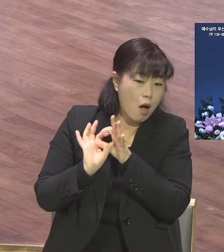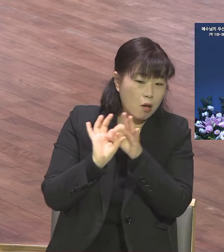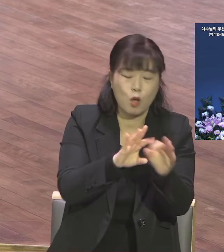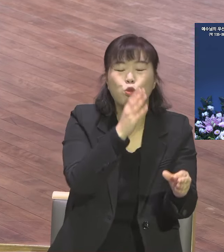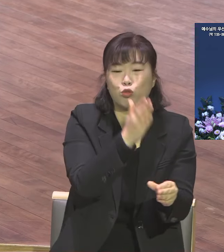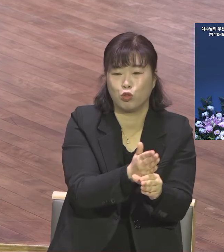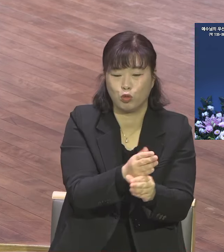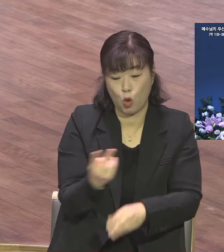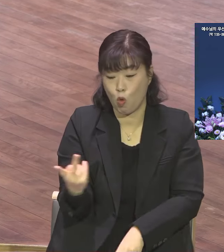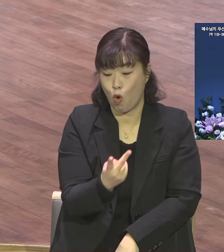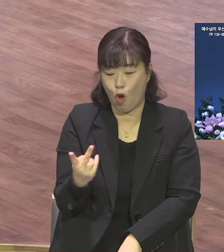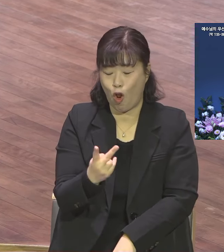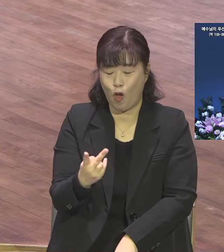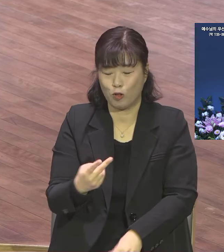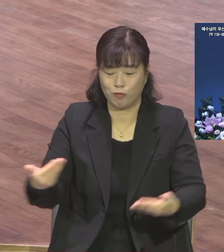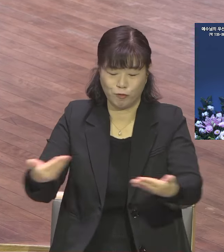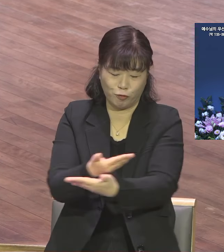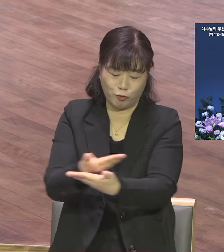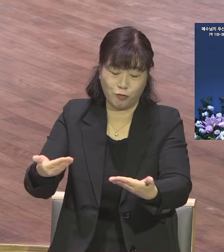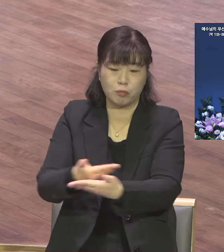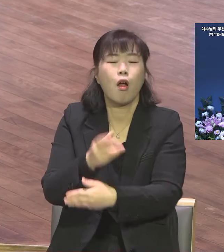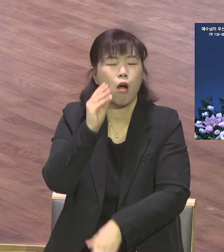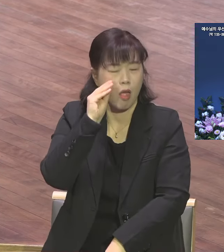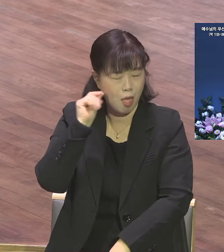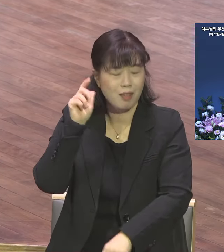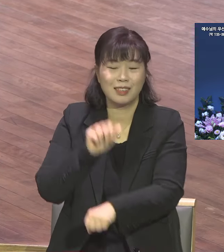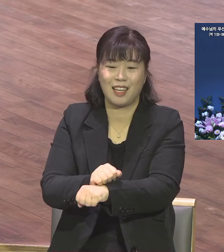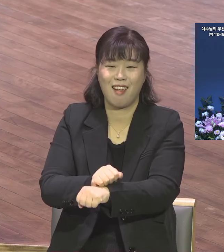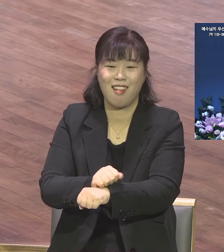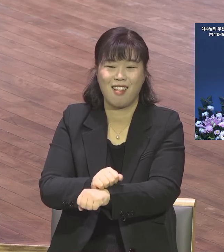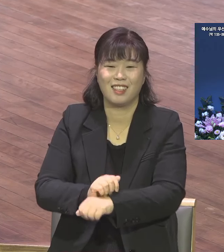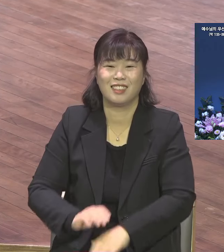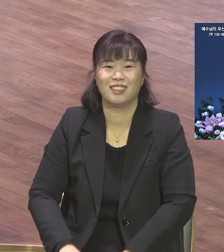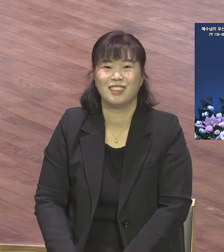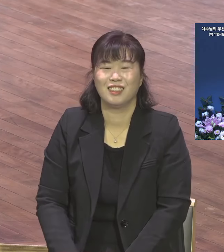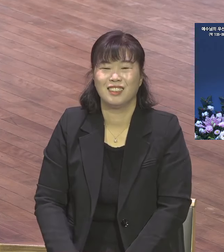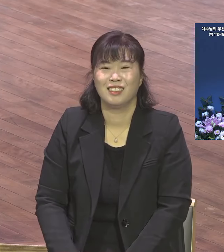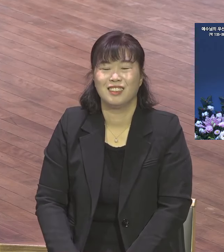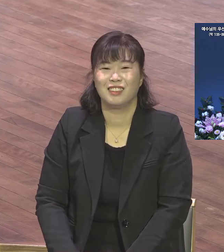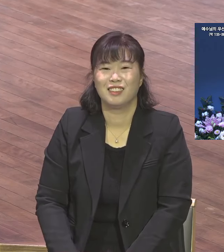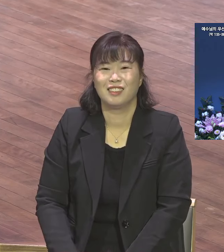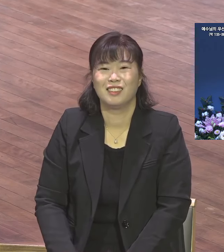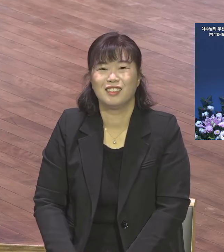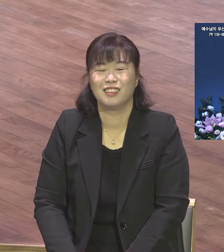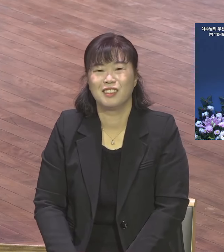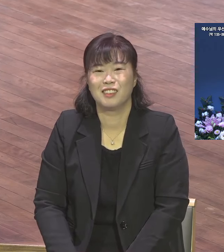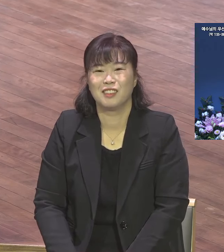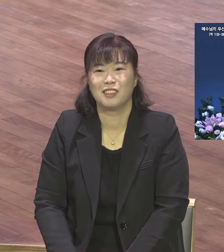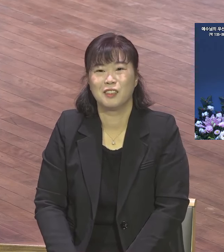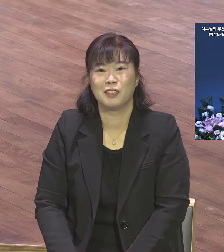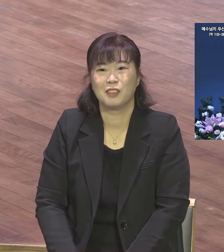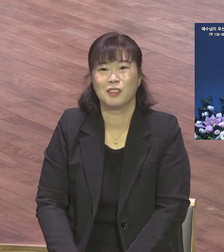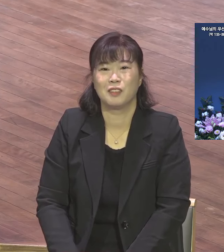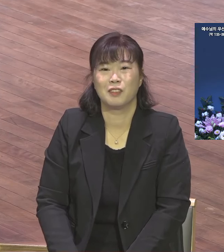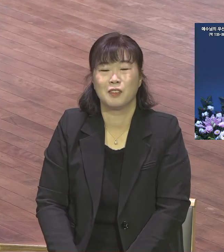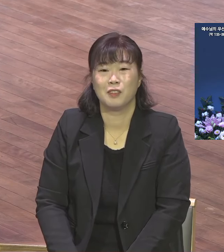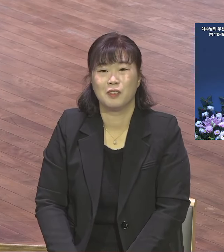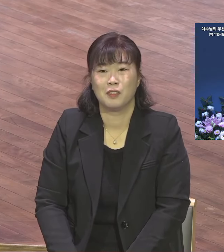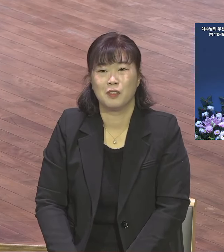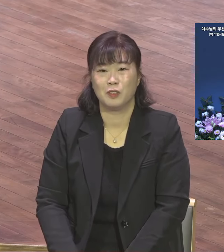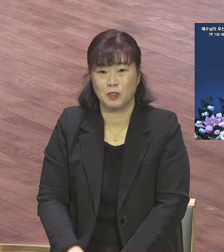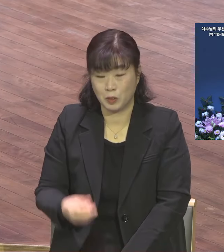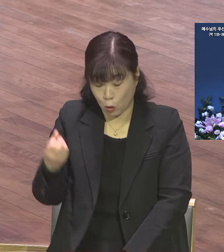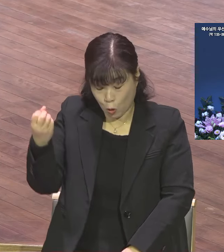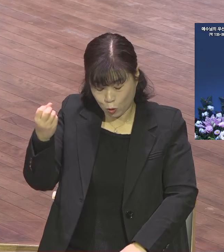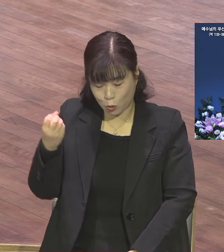사실은 협소하지만은 현지인을 불러가지고 합숙을 하는데요. 그 바나마에 보니까 원주민들이 100명이 자고